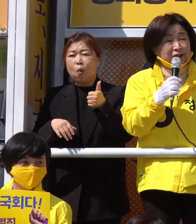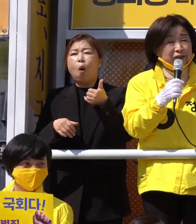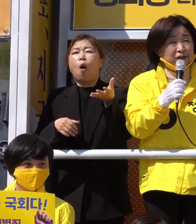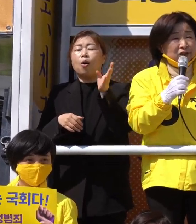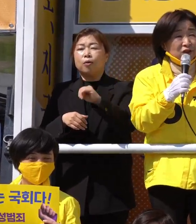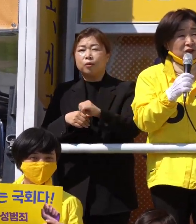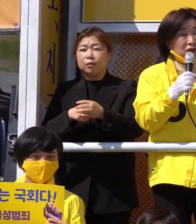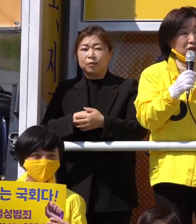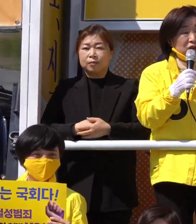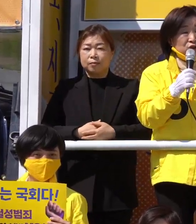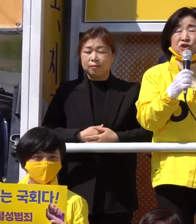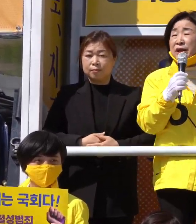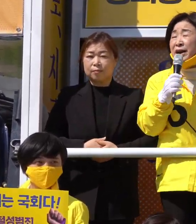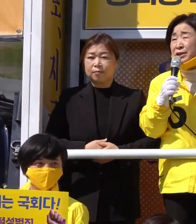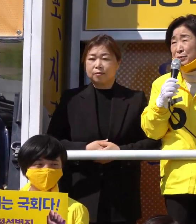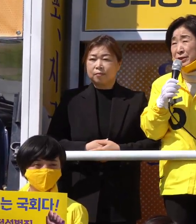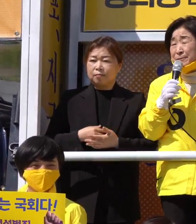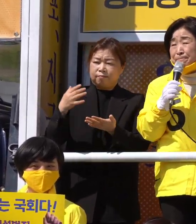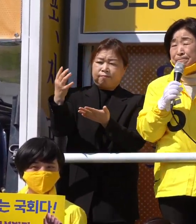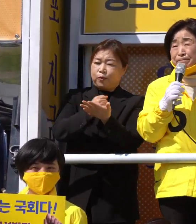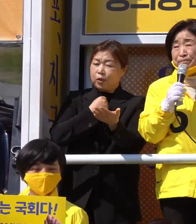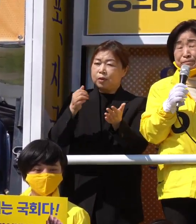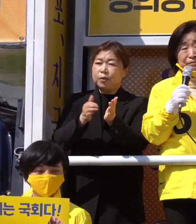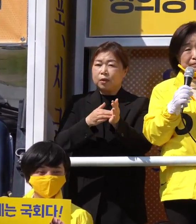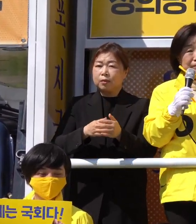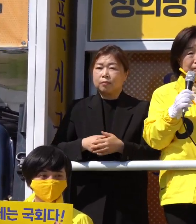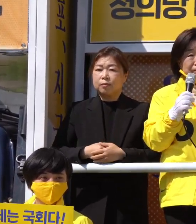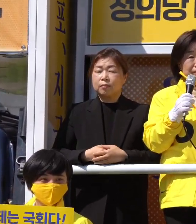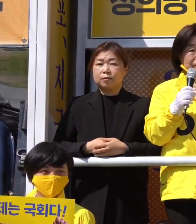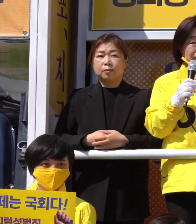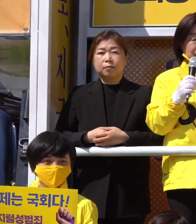55억 원을 수탈해 갔습니다.